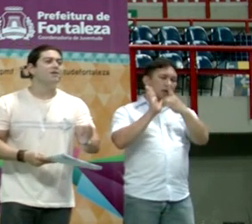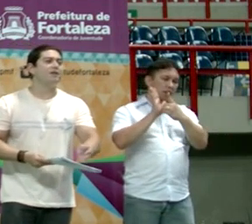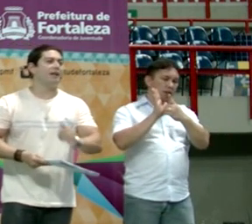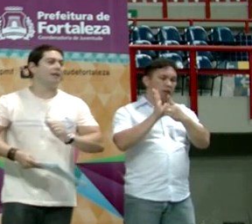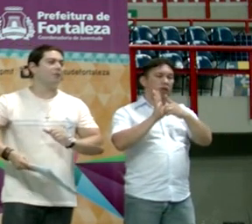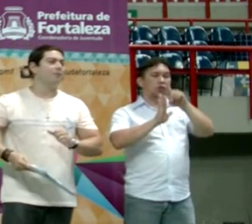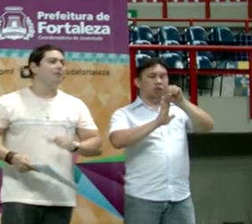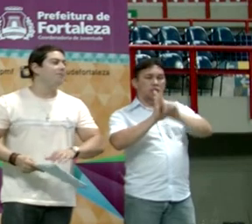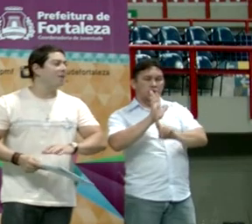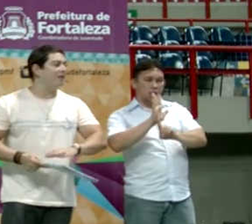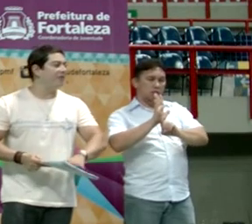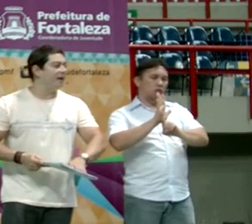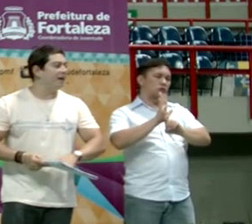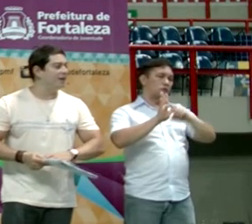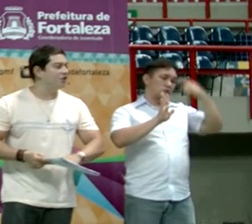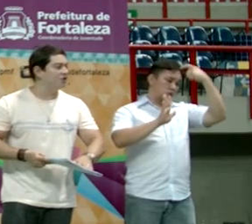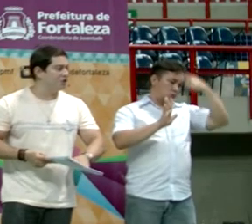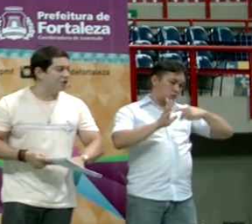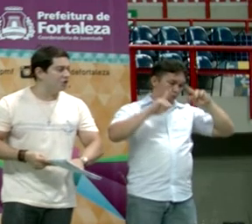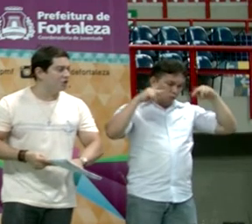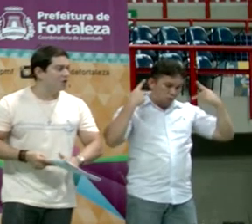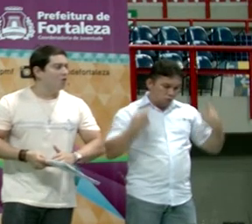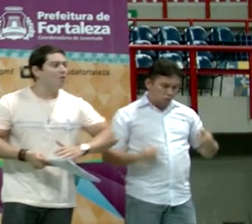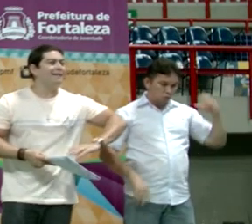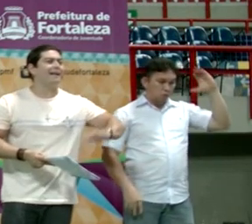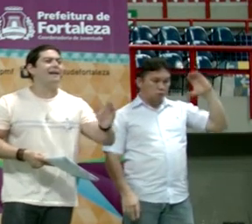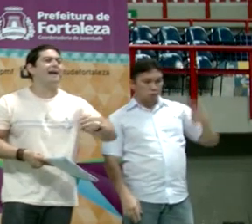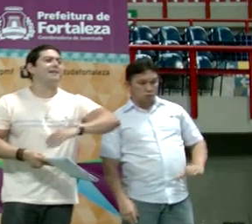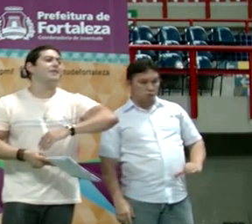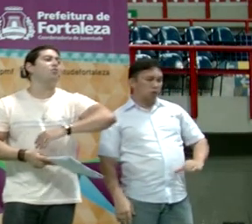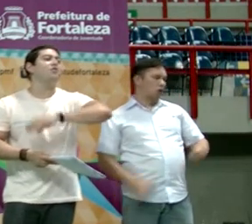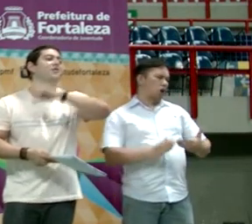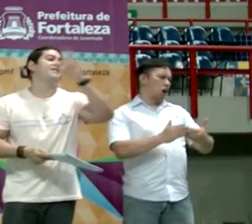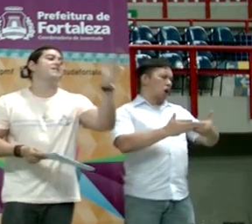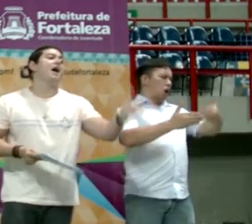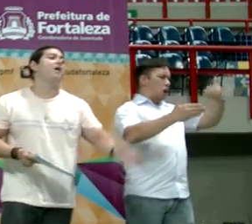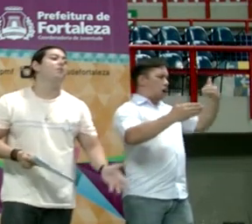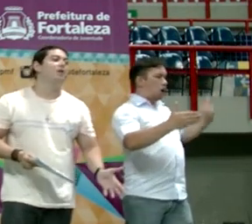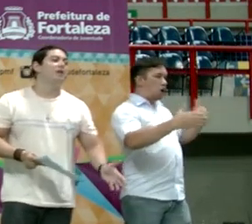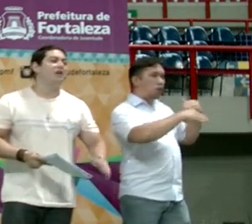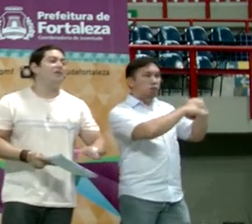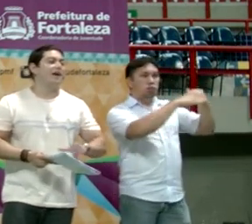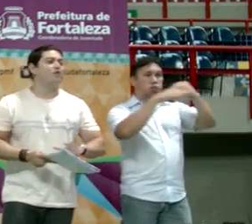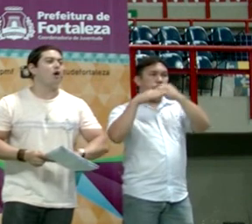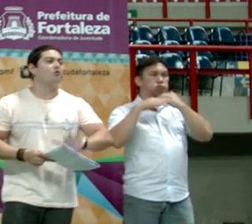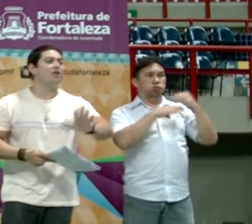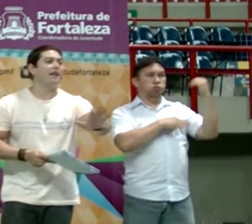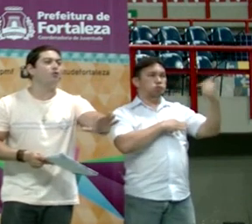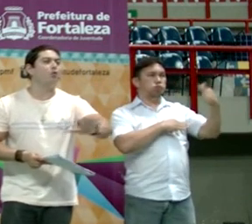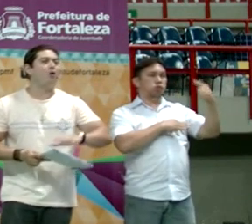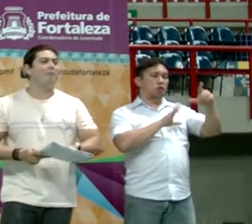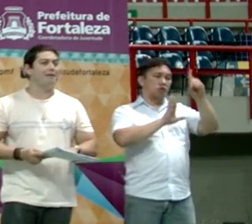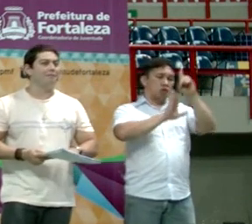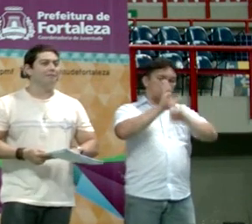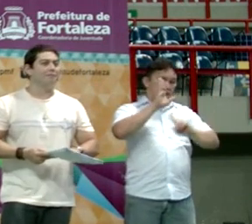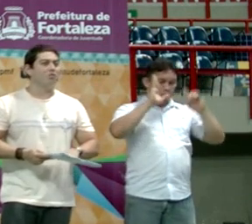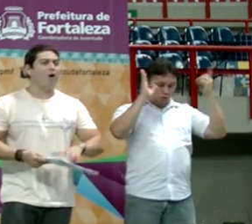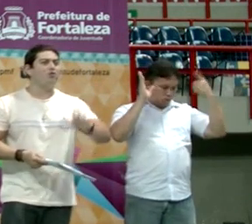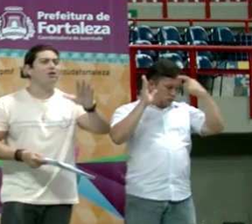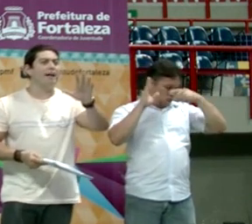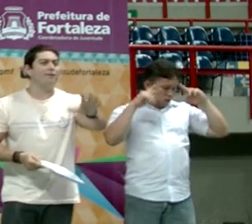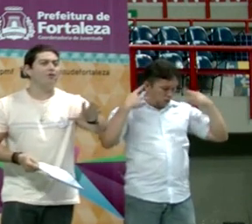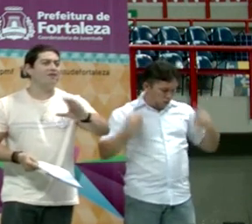do Cidadão. Não havia antes disso uma declaração universal que falasse qual é o direito do